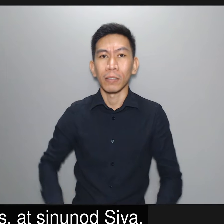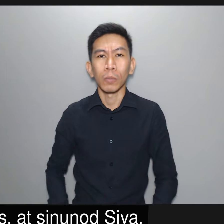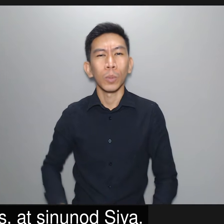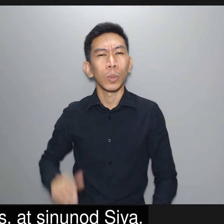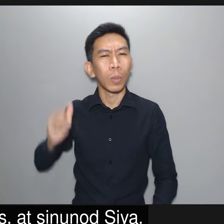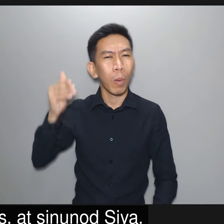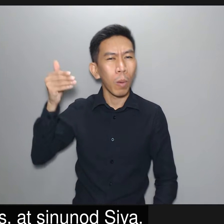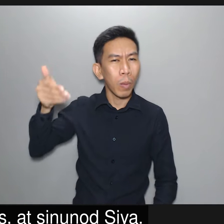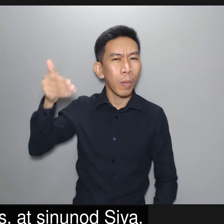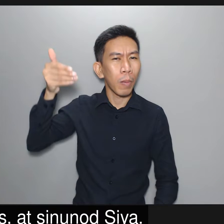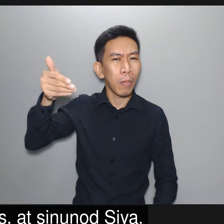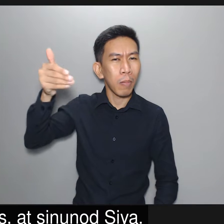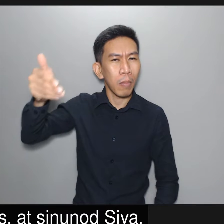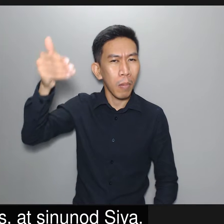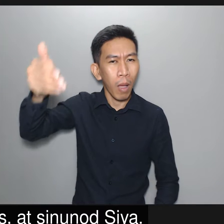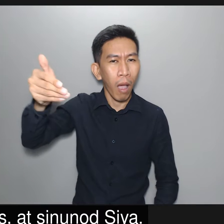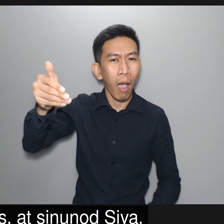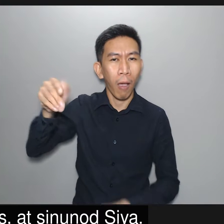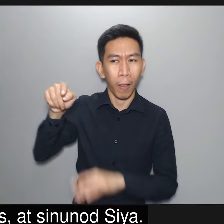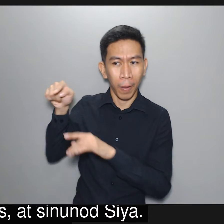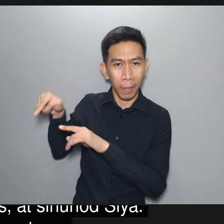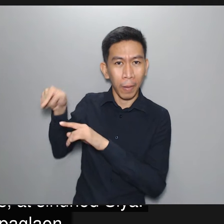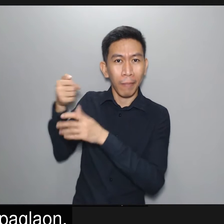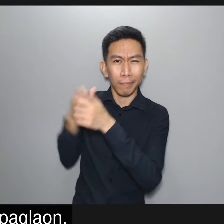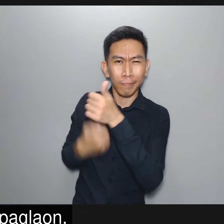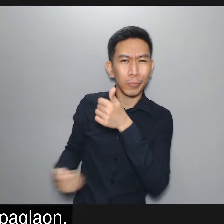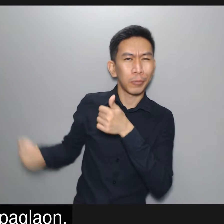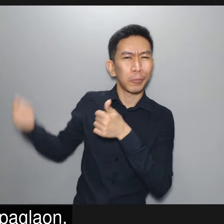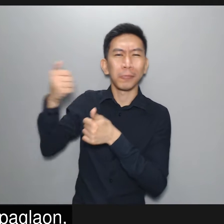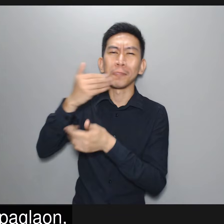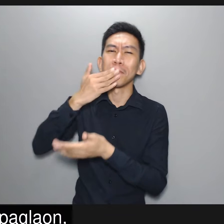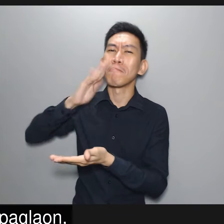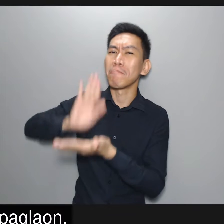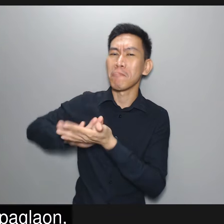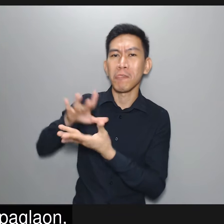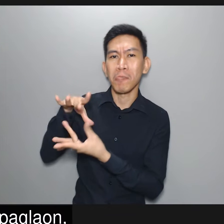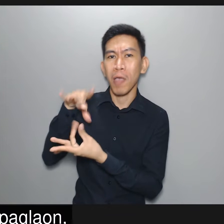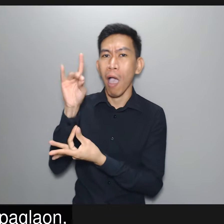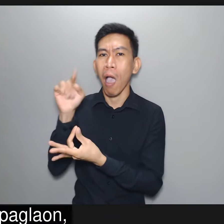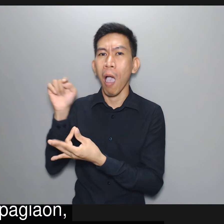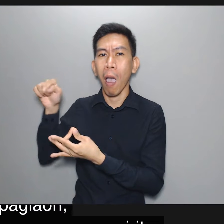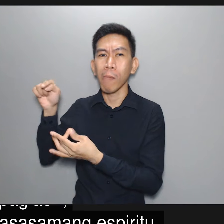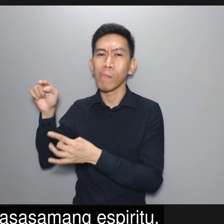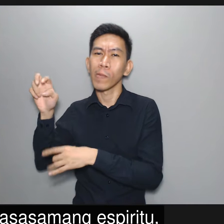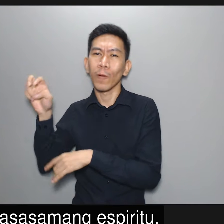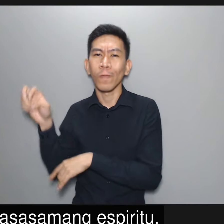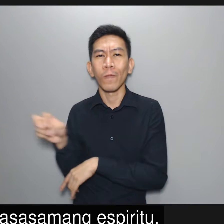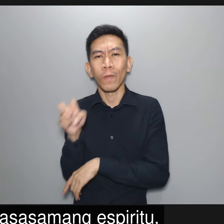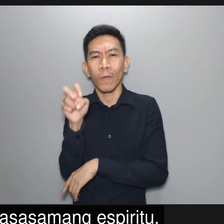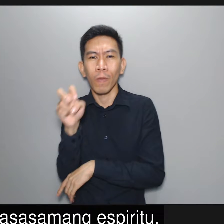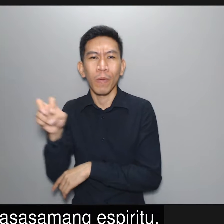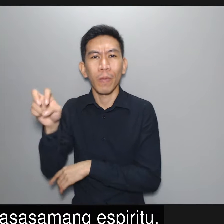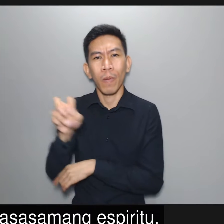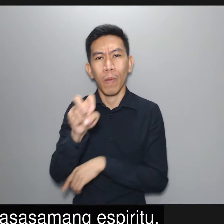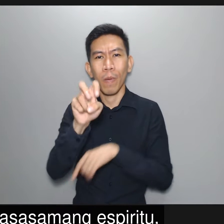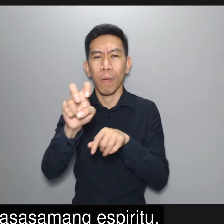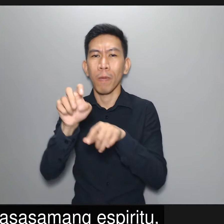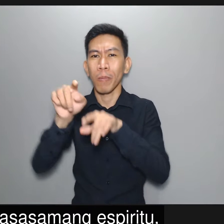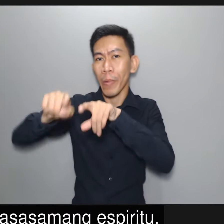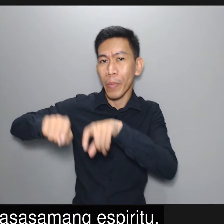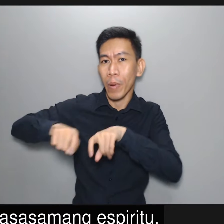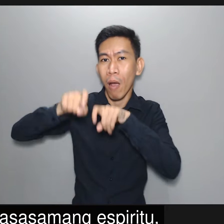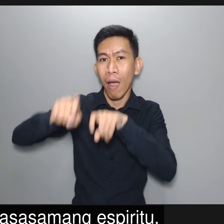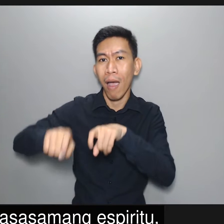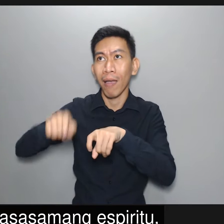paglaon, ang pinuno ng mga masasamang espiritu ay dumating sa magandang hardin na ginawa ng Diyos para